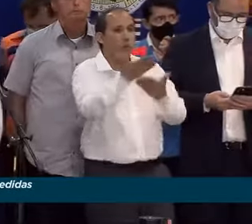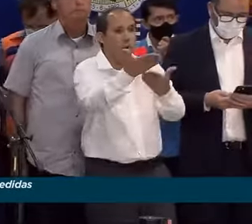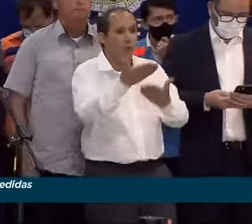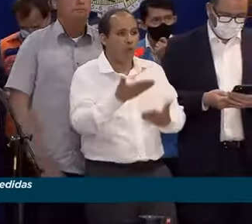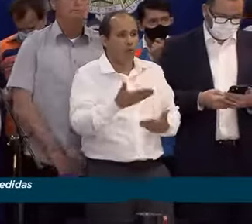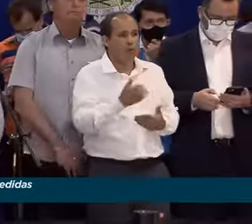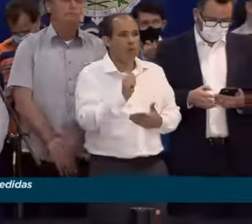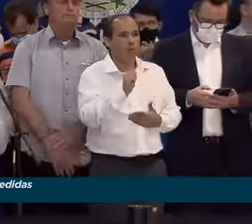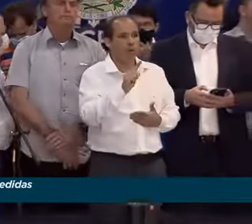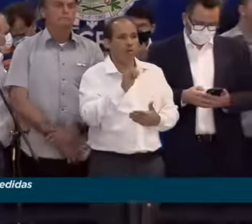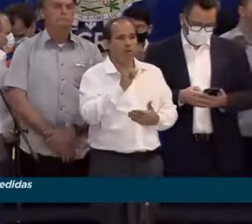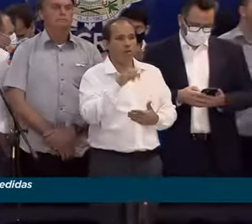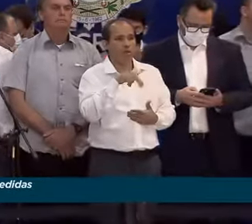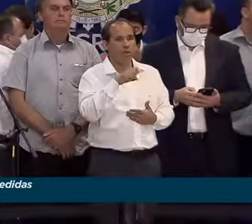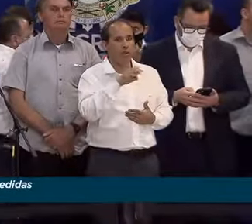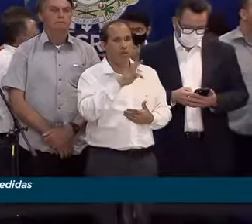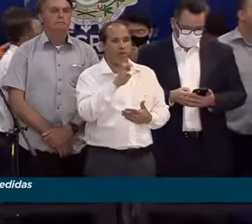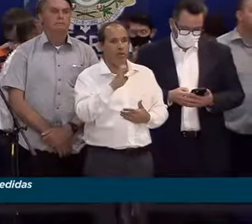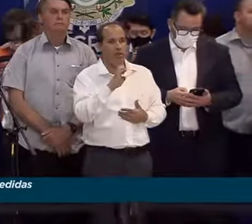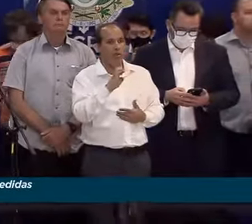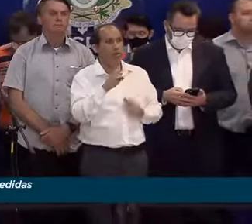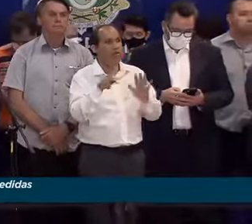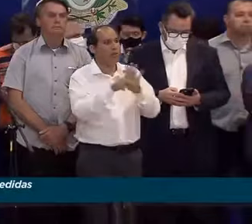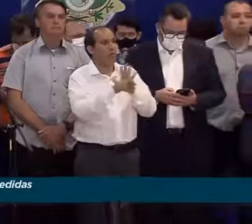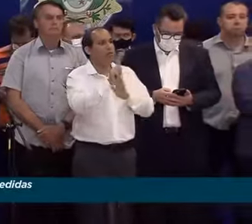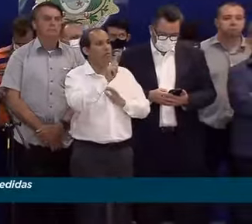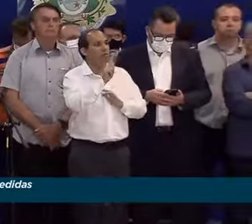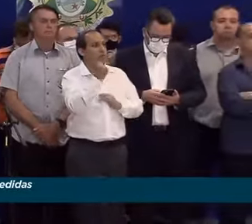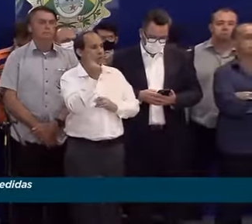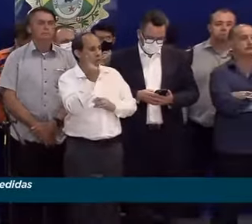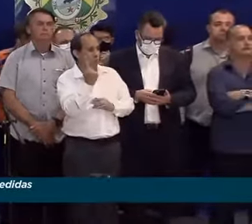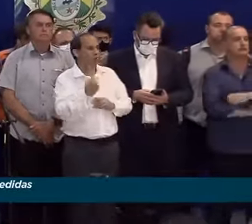Convidamos Alcinete Gadelha, do G1.